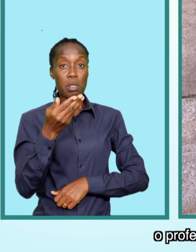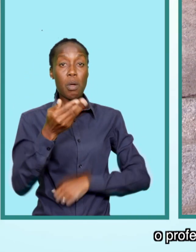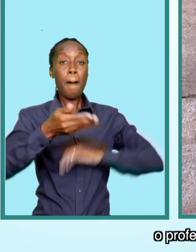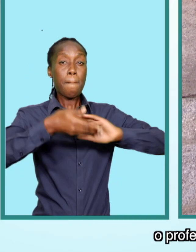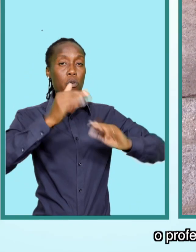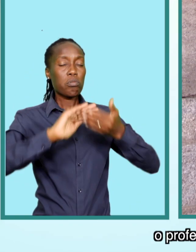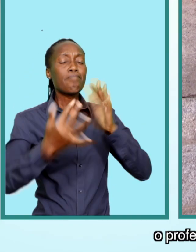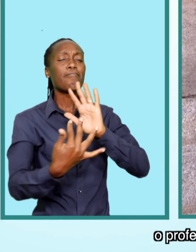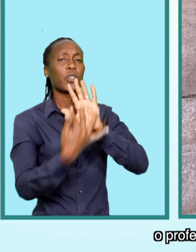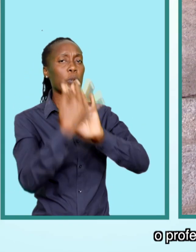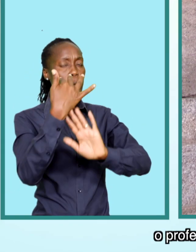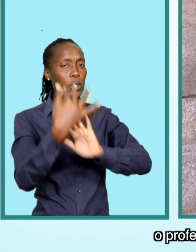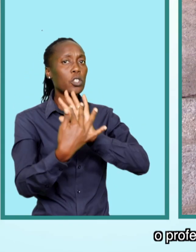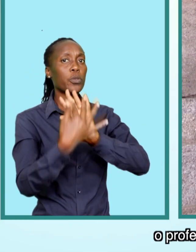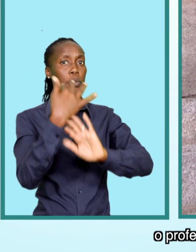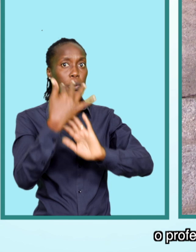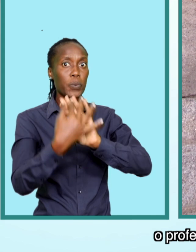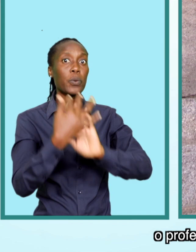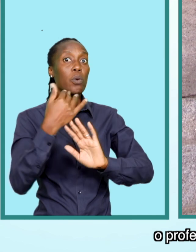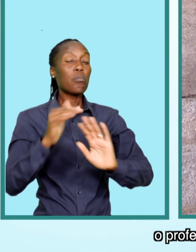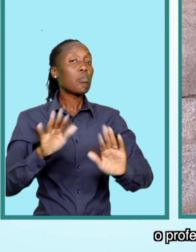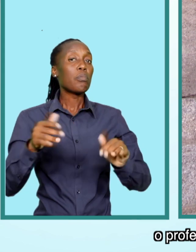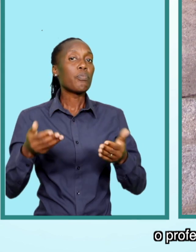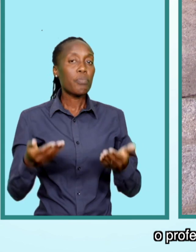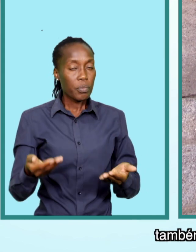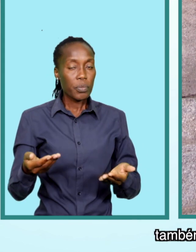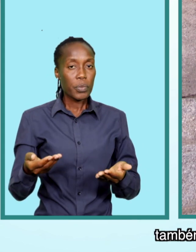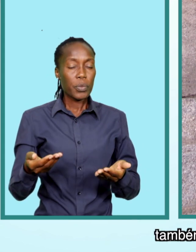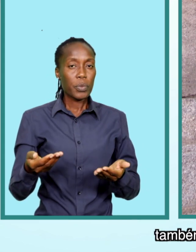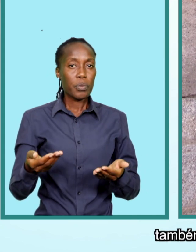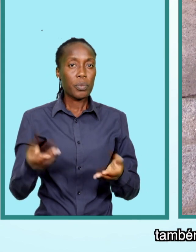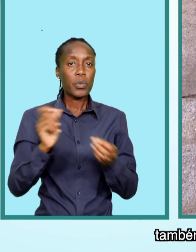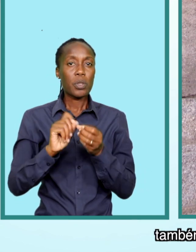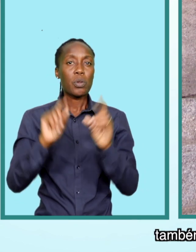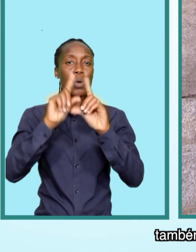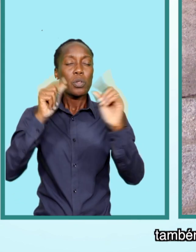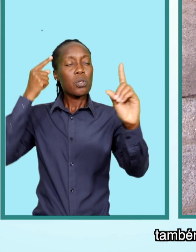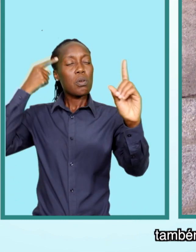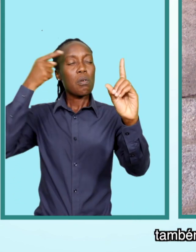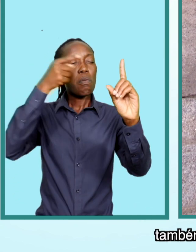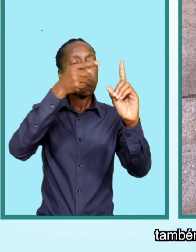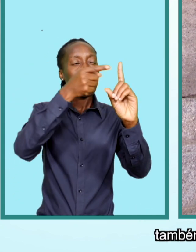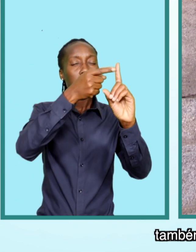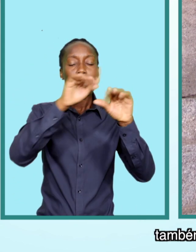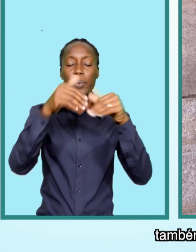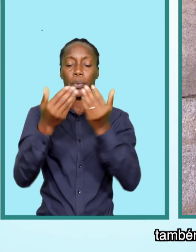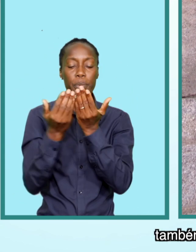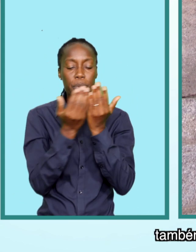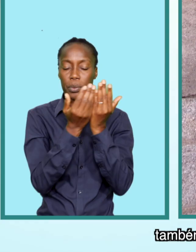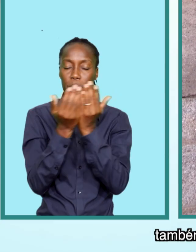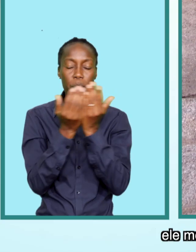para me ajudar com esses meus problemas de raiva, também com os meus problemas